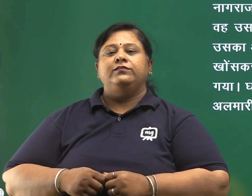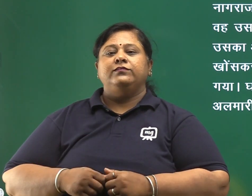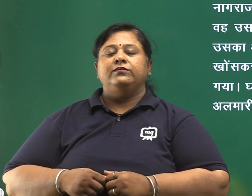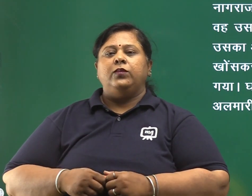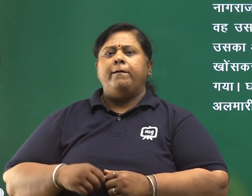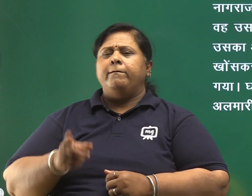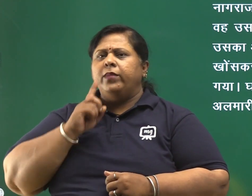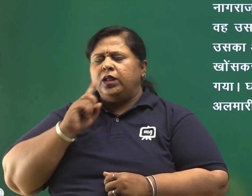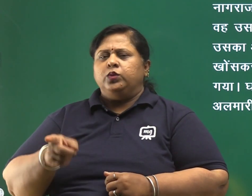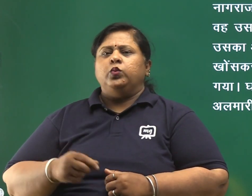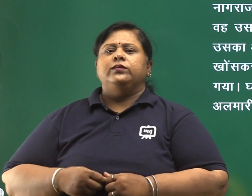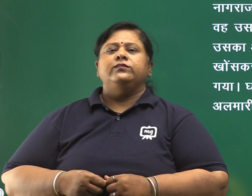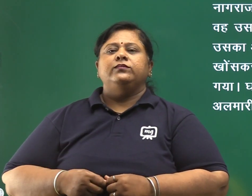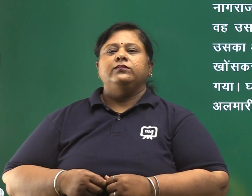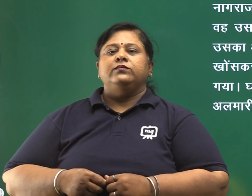परंतु